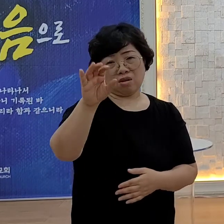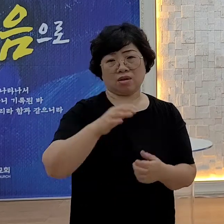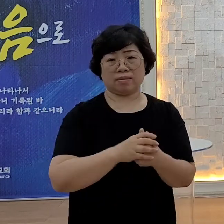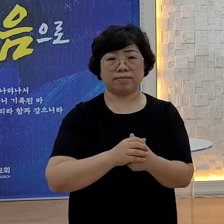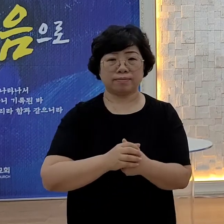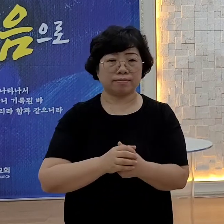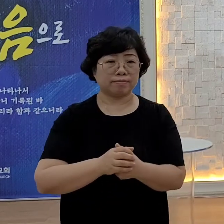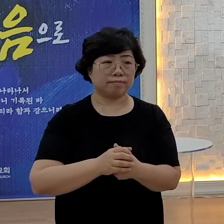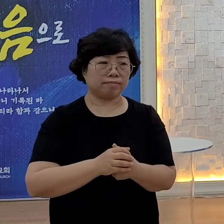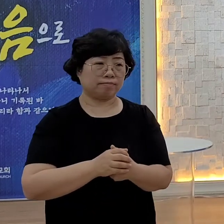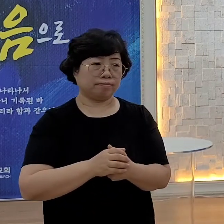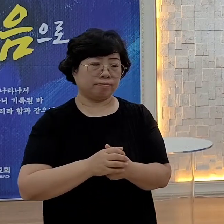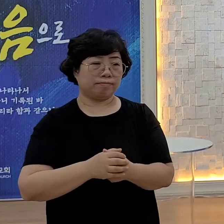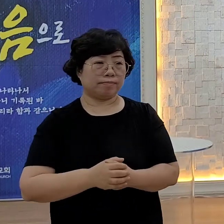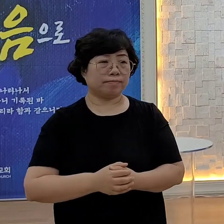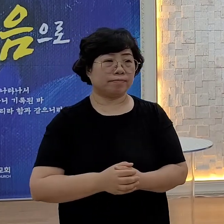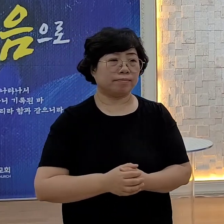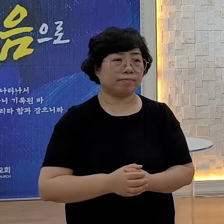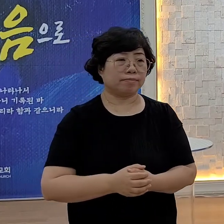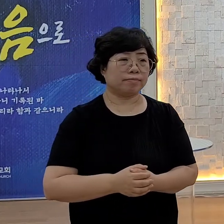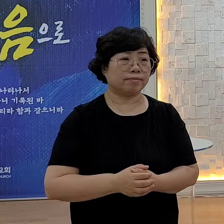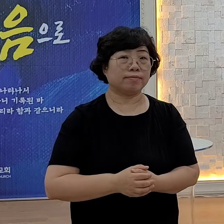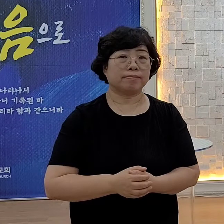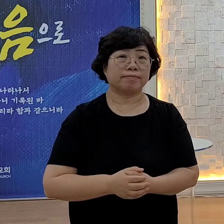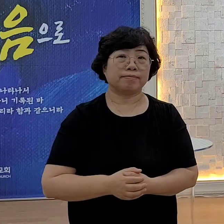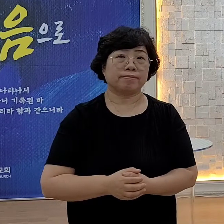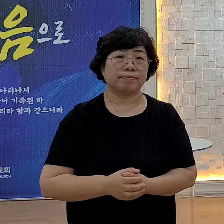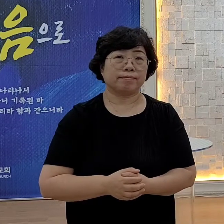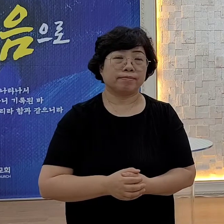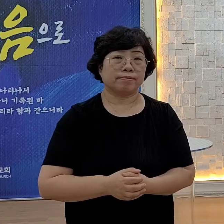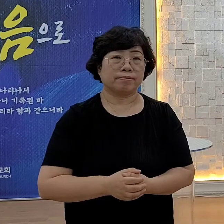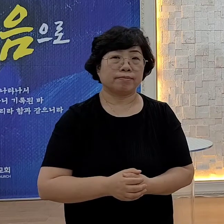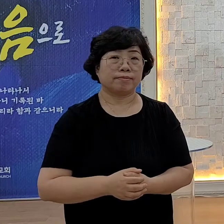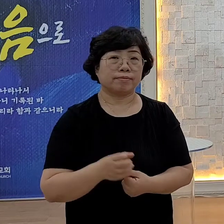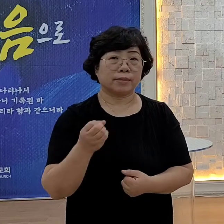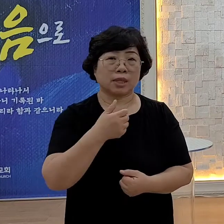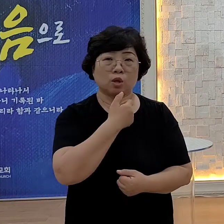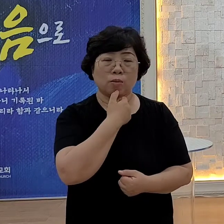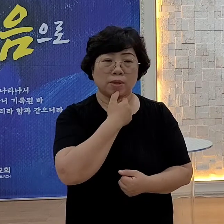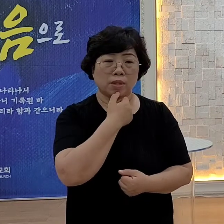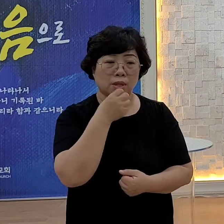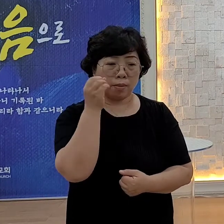돌아와서 로마서 4장 25절, 오늘 맨 마지막 절 한번.